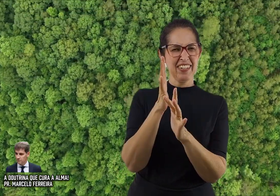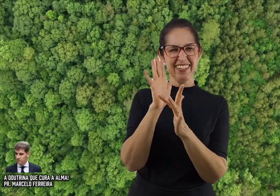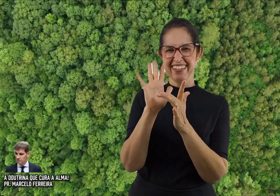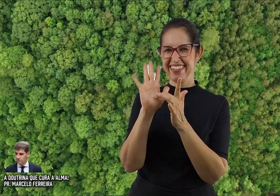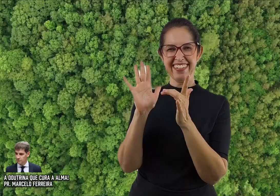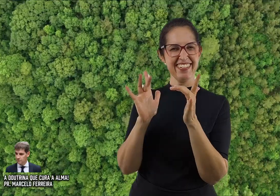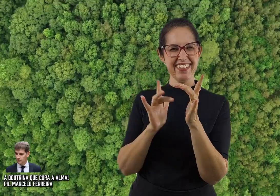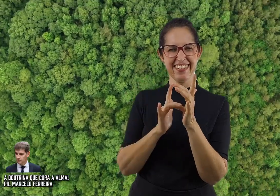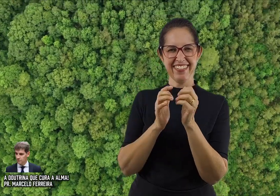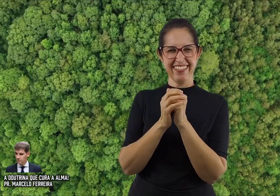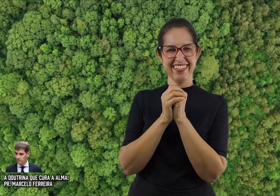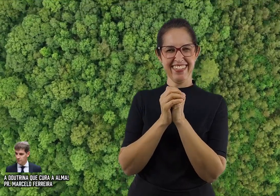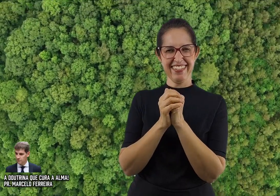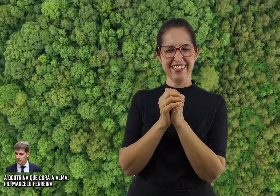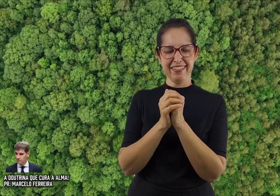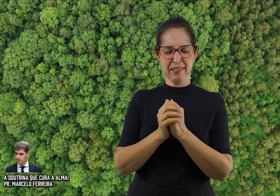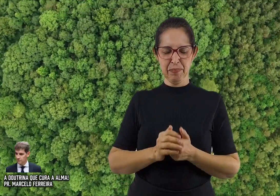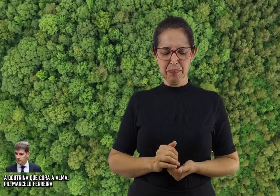desse de roce.